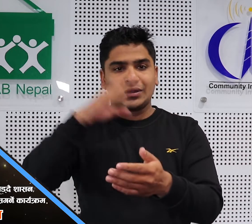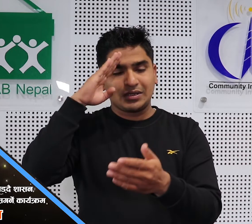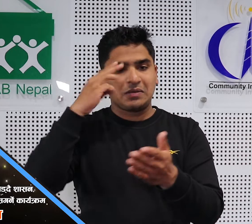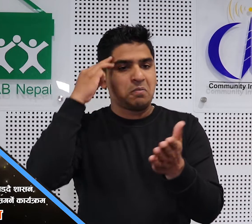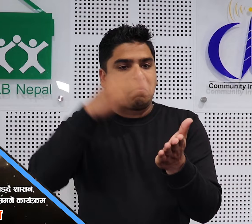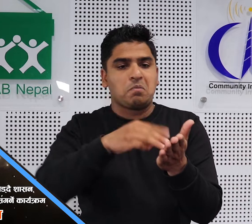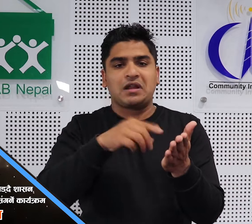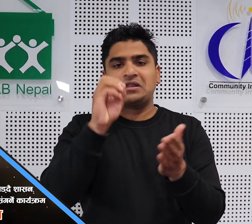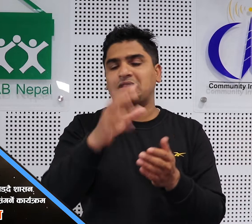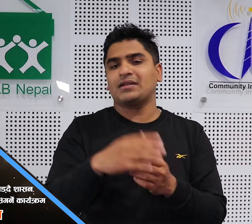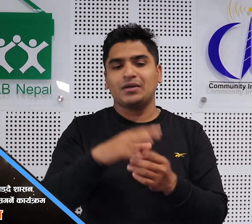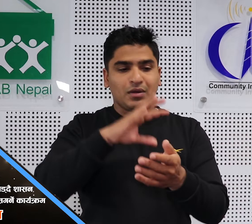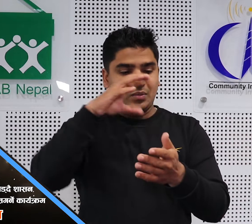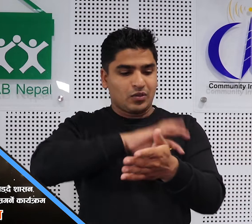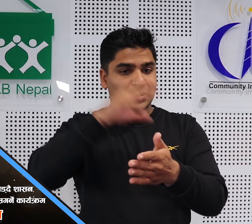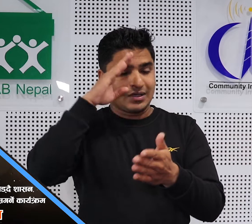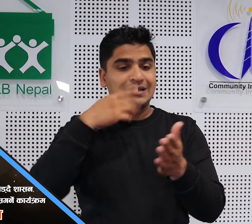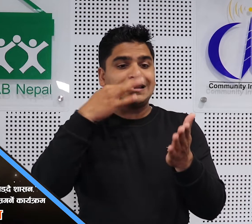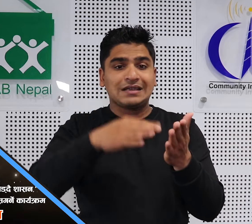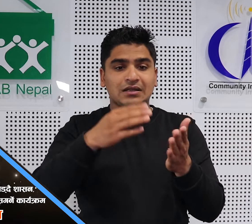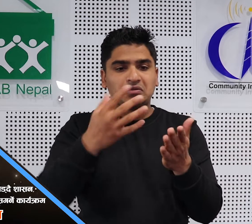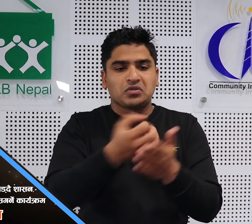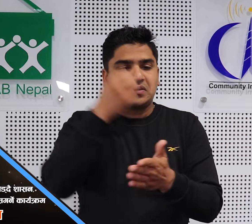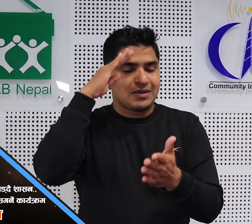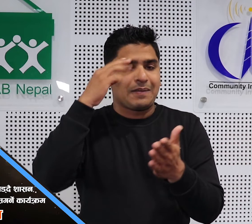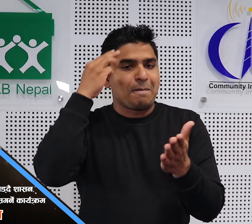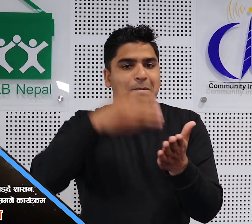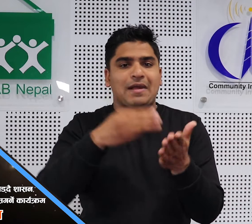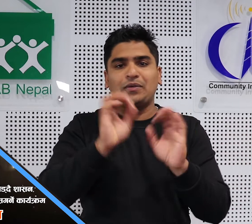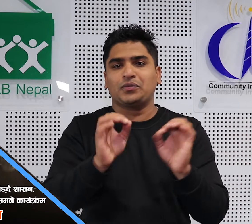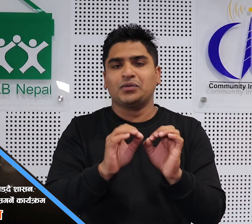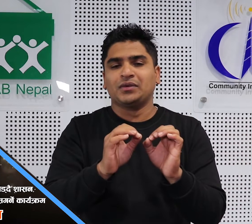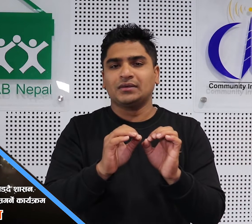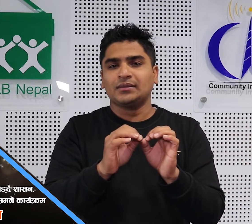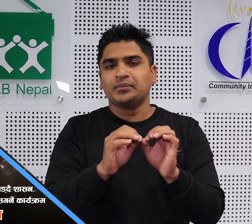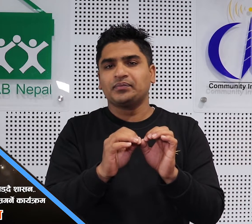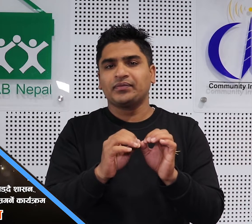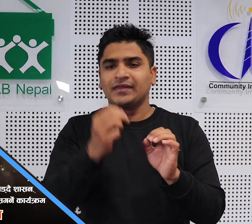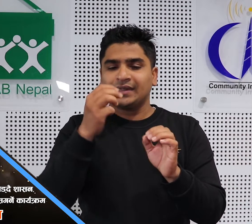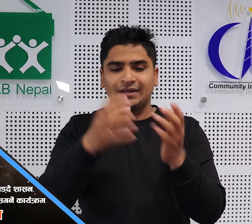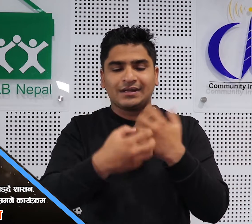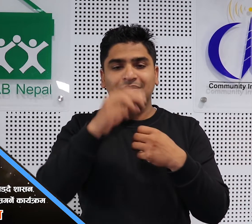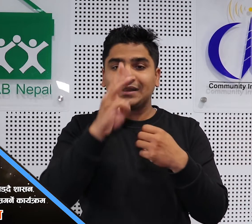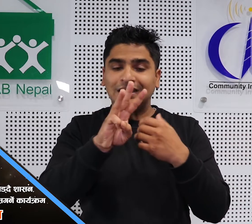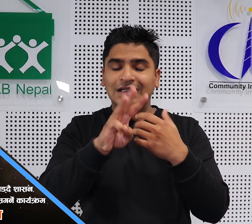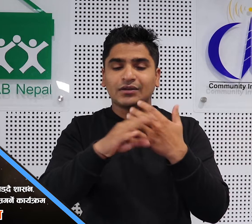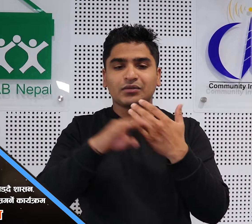दिँदैन। प्रदेश सरकारले एउटा निर्णय गरेको हुन्छ, संघीय सरकारले मान्यता दिएको हुँदैन। देशमा तीनै तहको सरकार भए पनि लक्ष्य